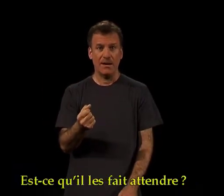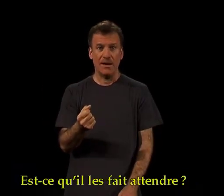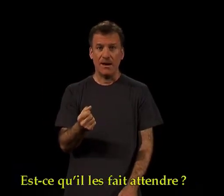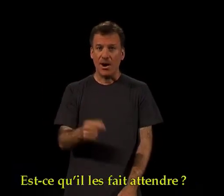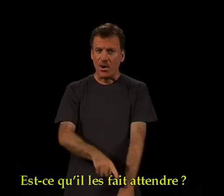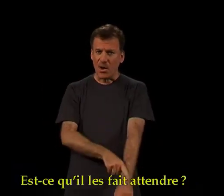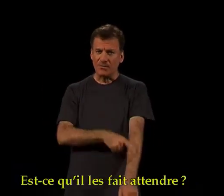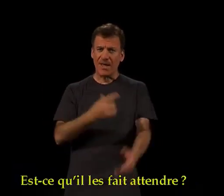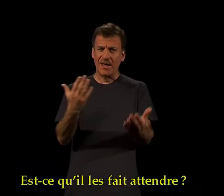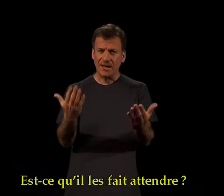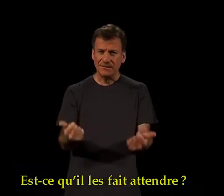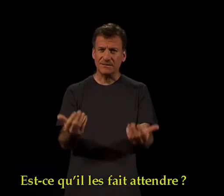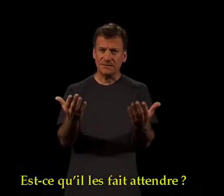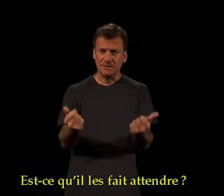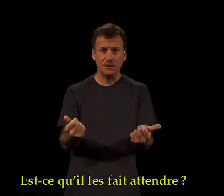Est-ce qu'il les fait attendre ?